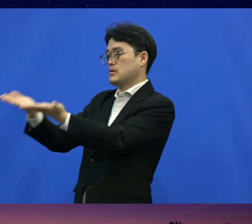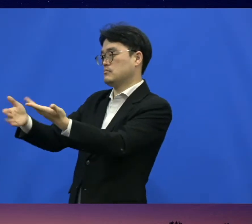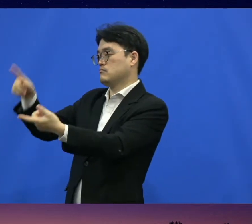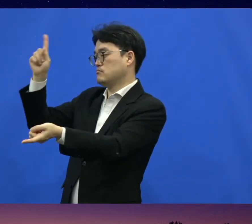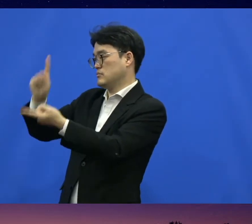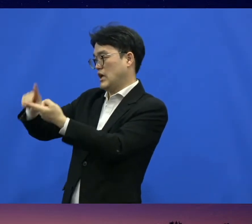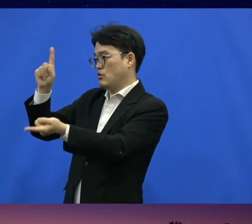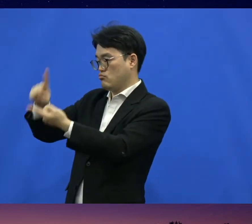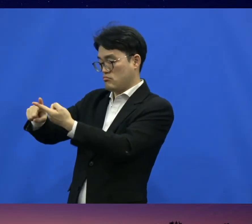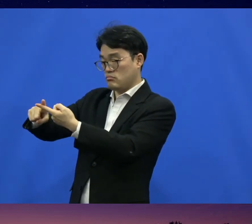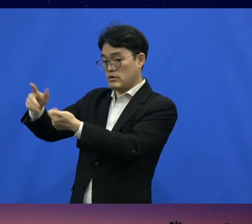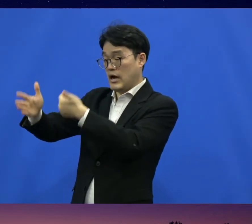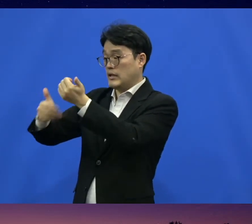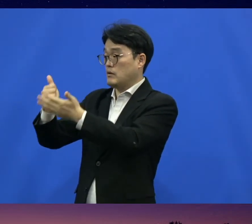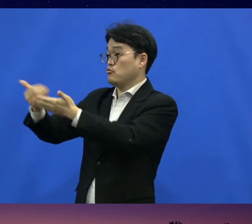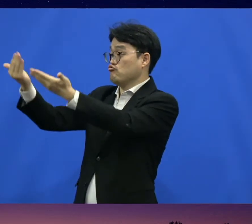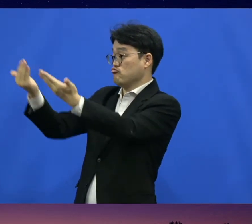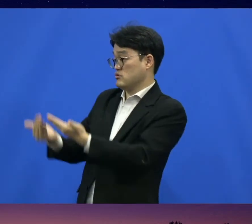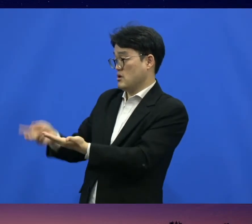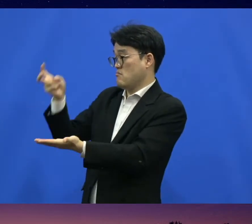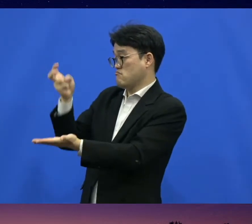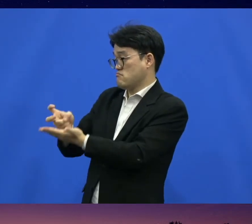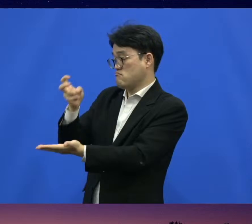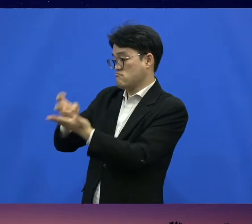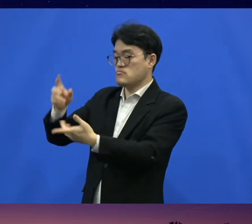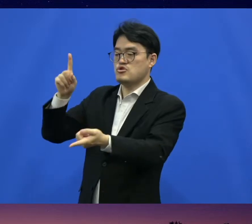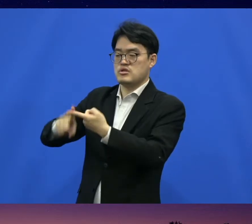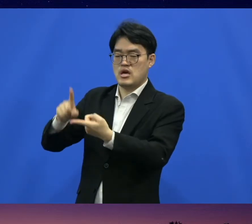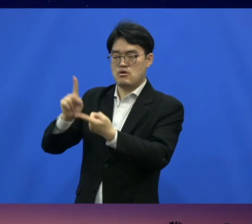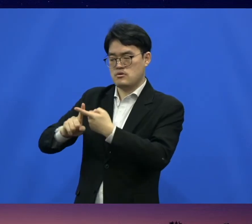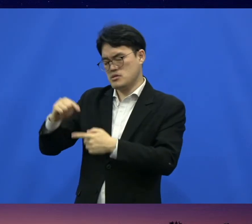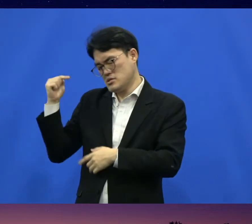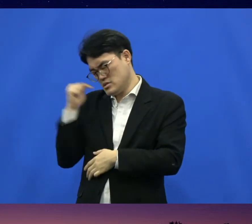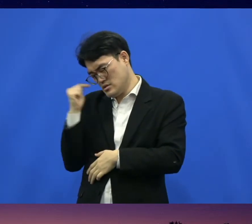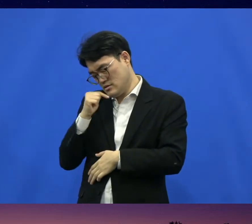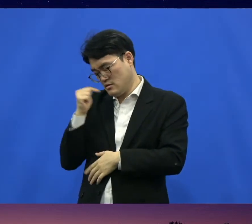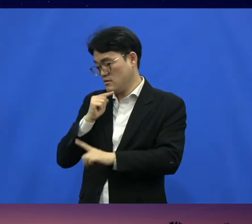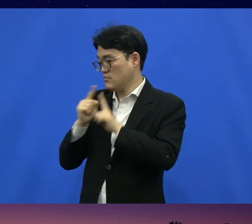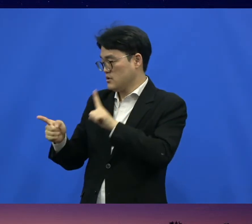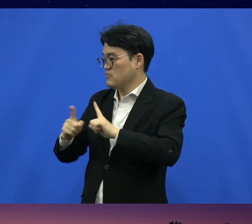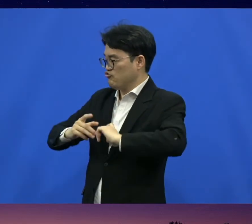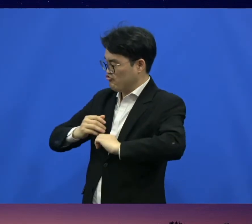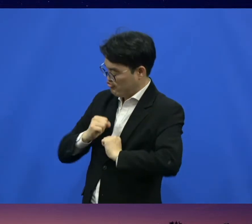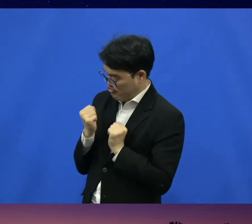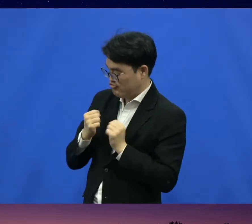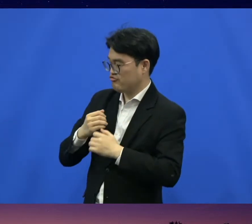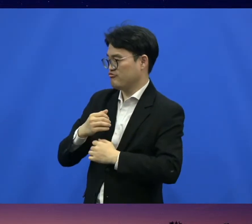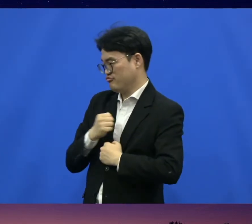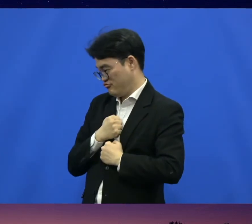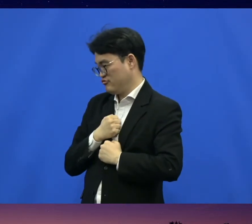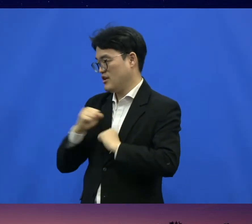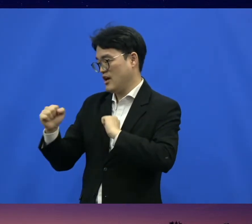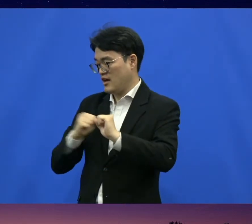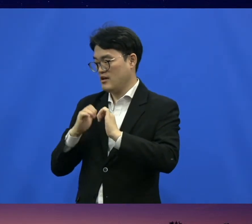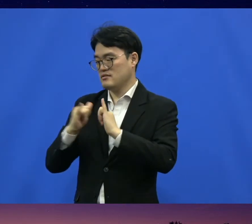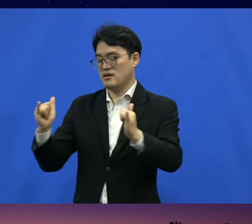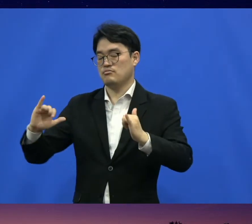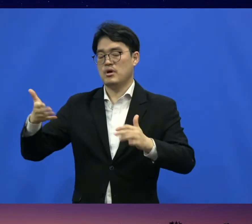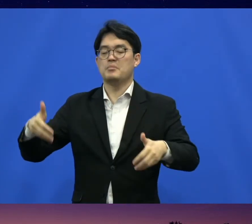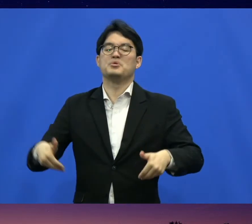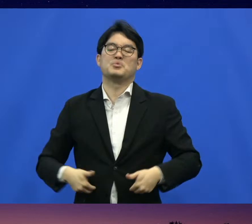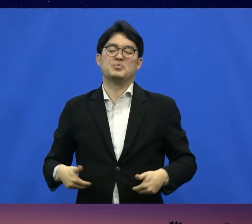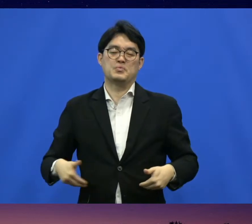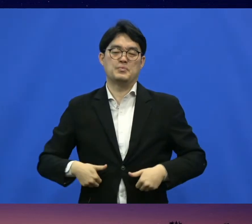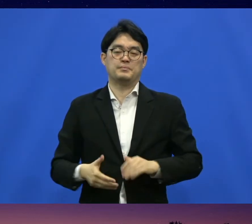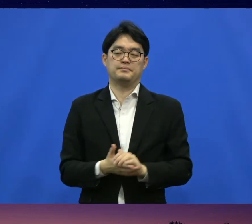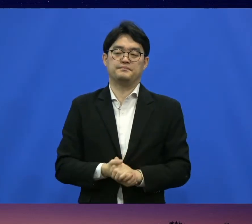그분의 매뉴얼을 따라서 철저히 하나님의 말씀을 따라 행하는 자들이 되어야 되는 것이죠. 여러분,